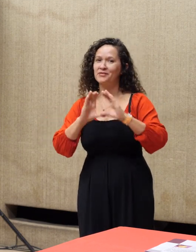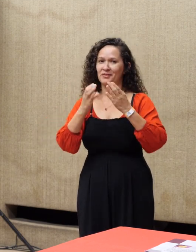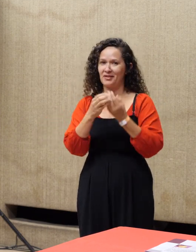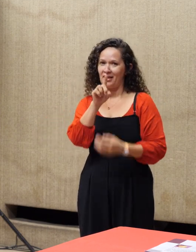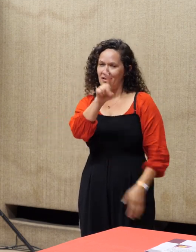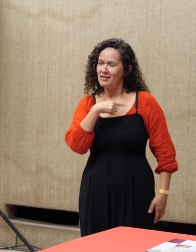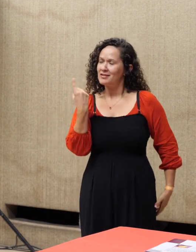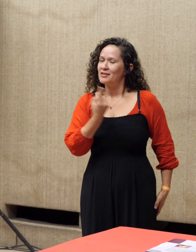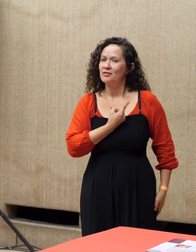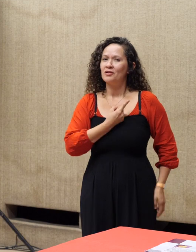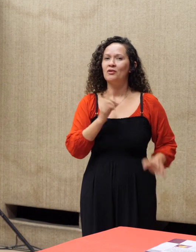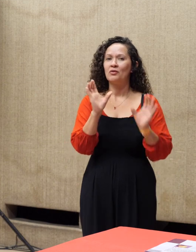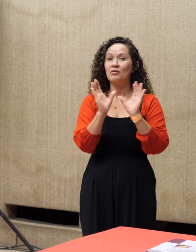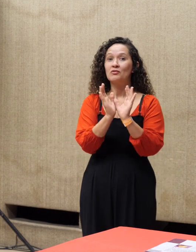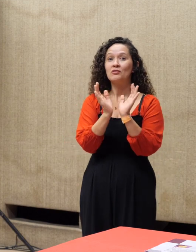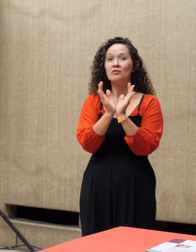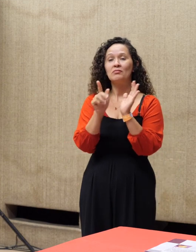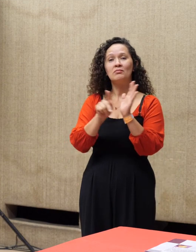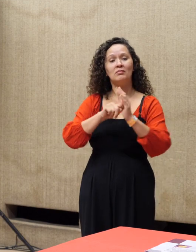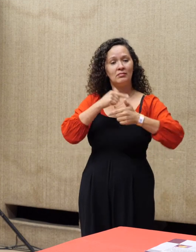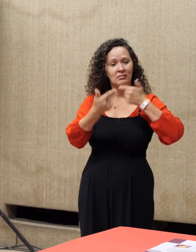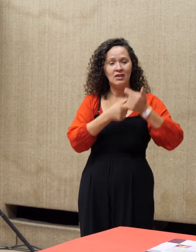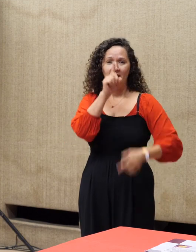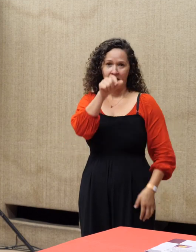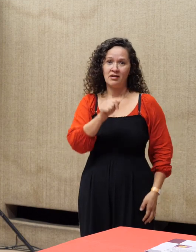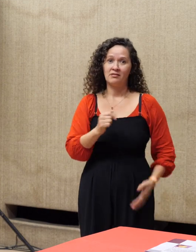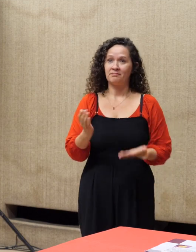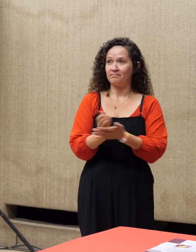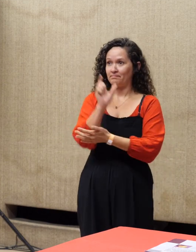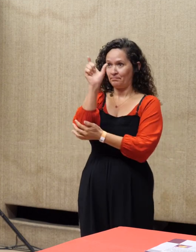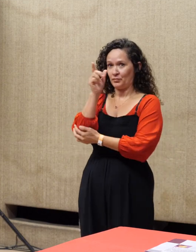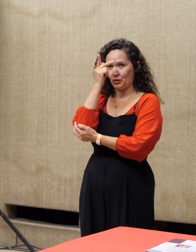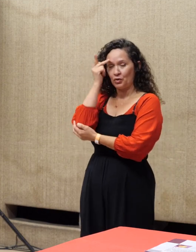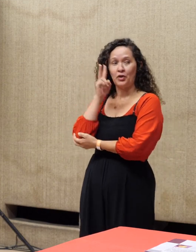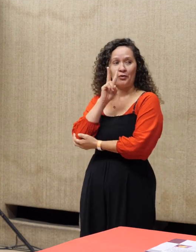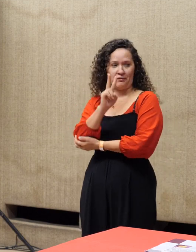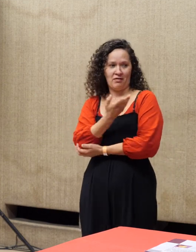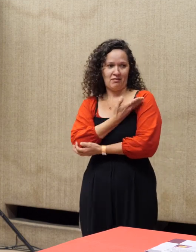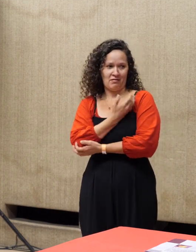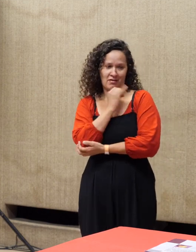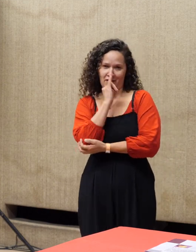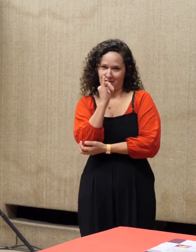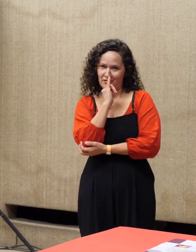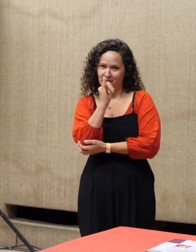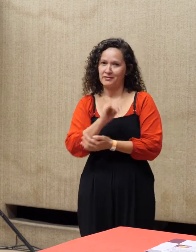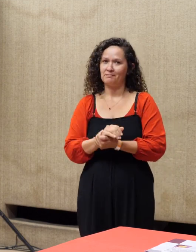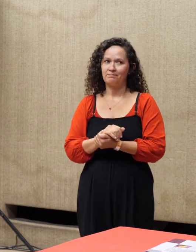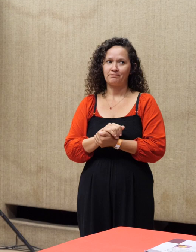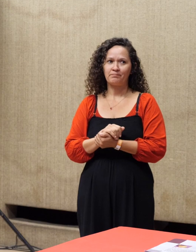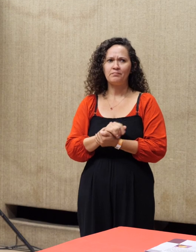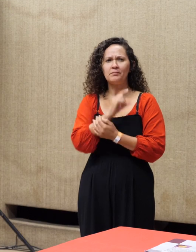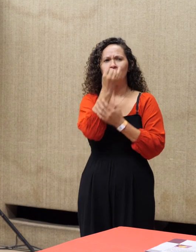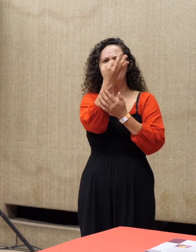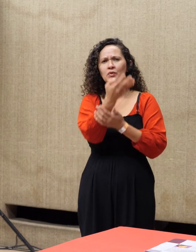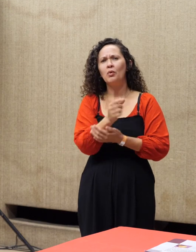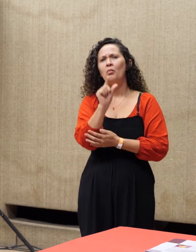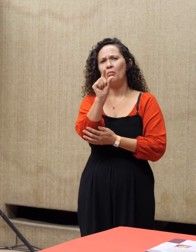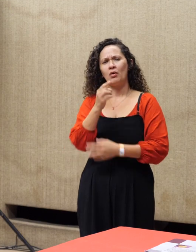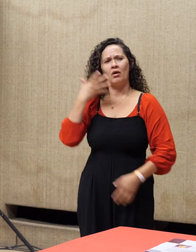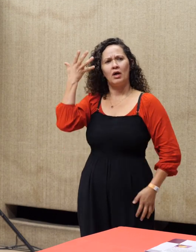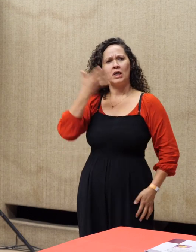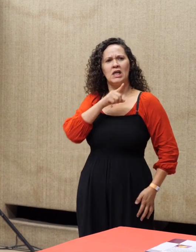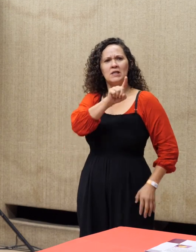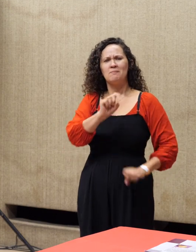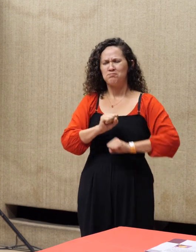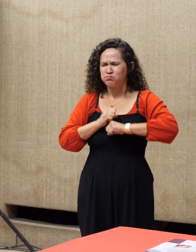é a classe trabalhadora. Muita gente, eu vi o colega aqui falando, ele falou agora há pouco que ele